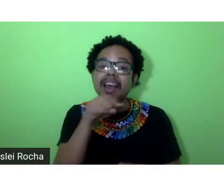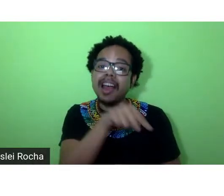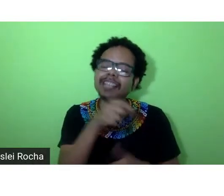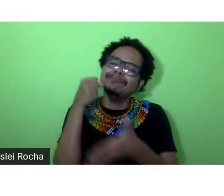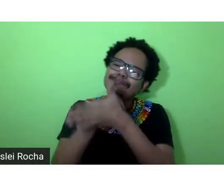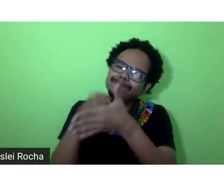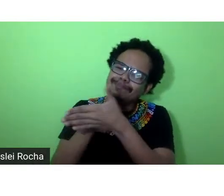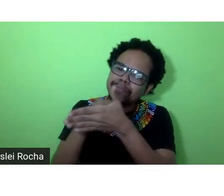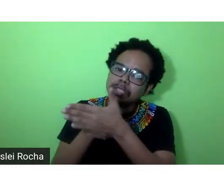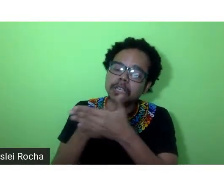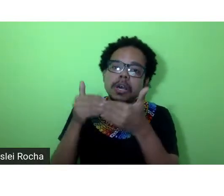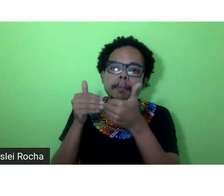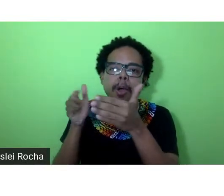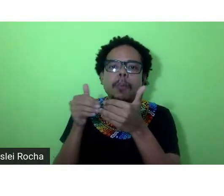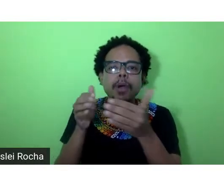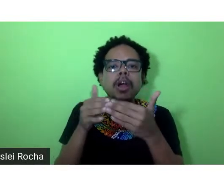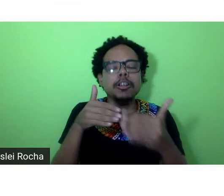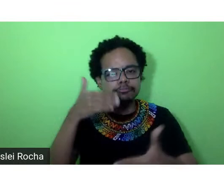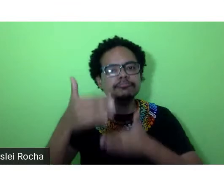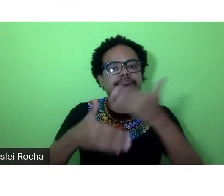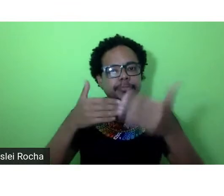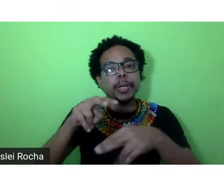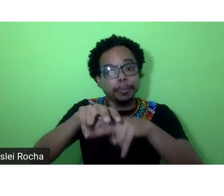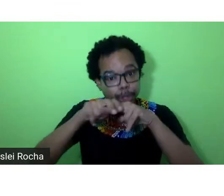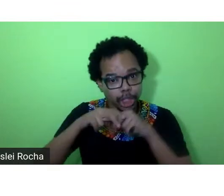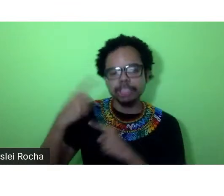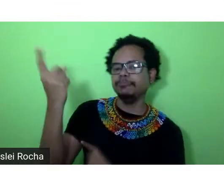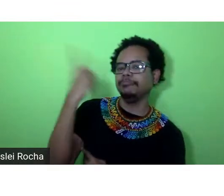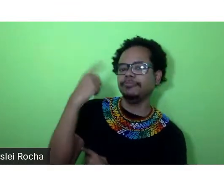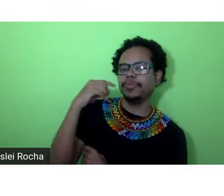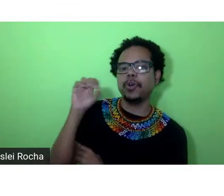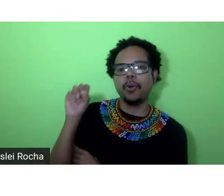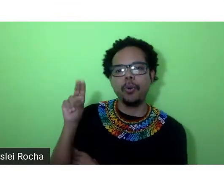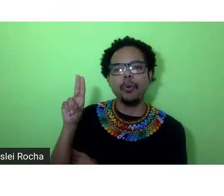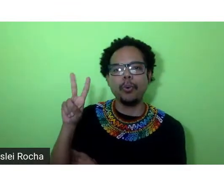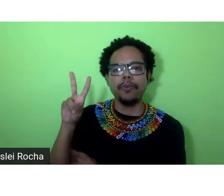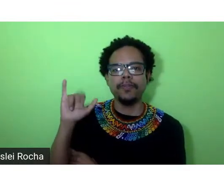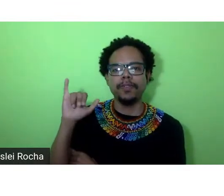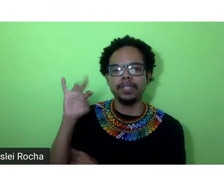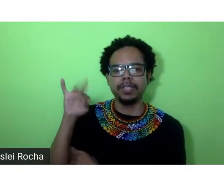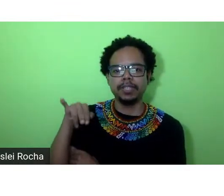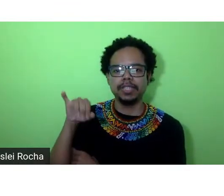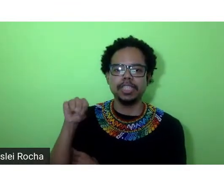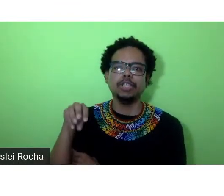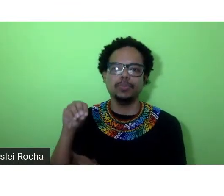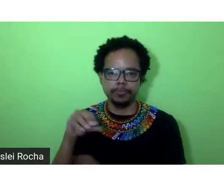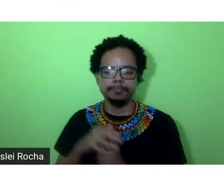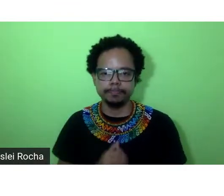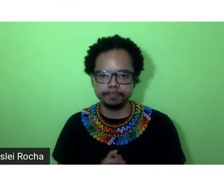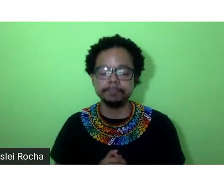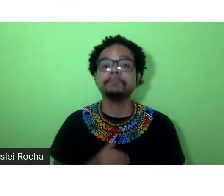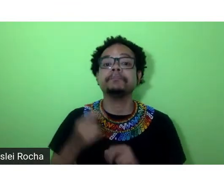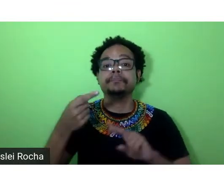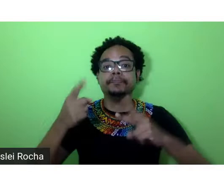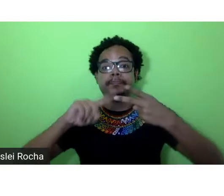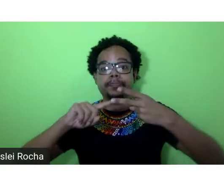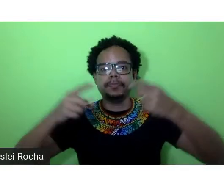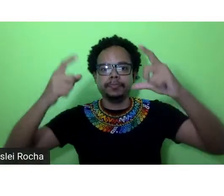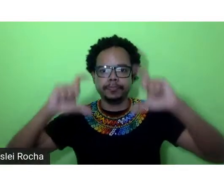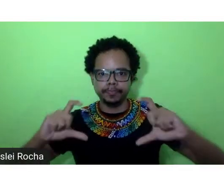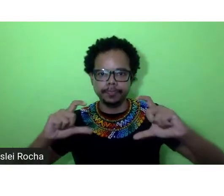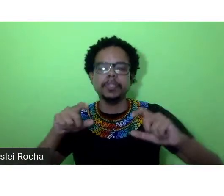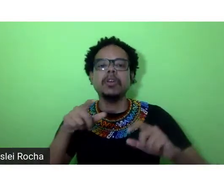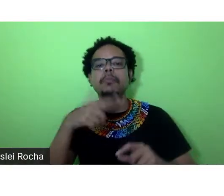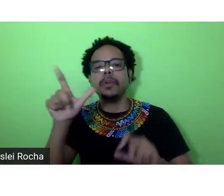defender os seus direitos e até mesmo essas pessoas foram ditas com muita pazes e esse conceito